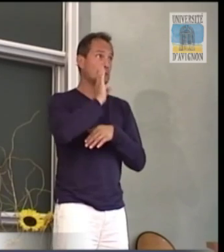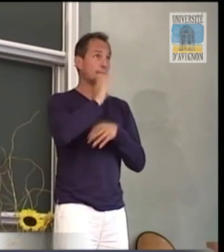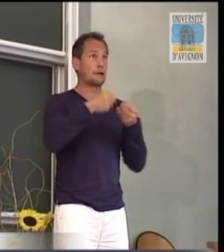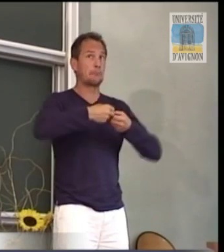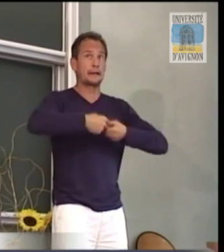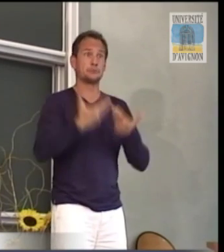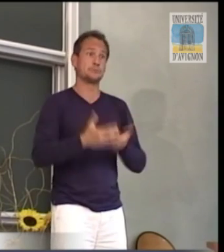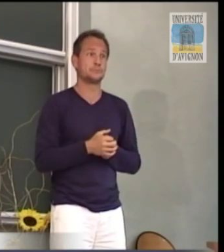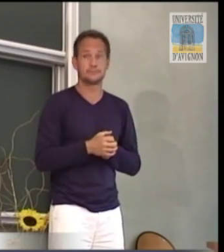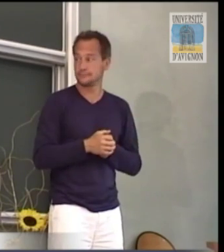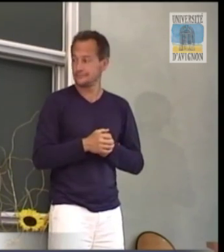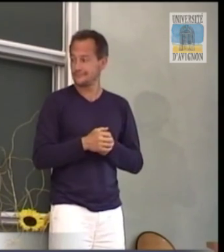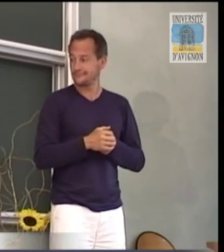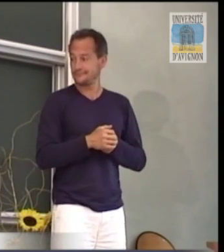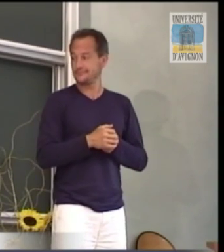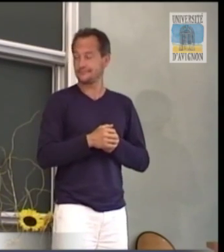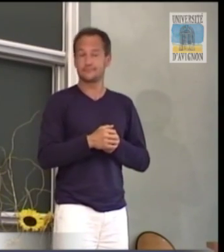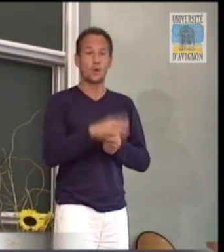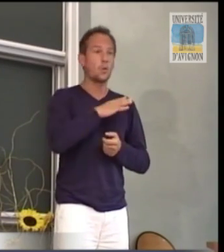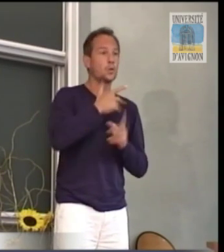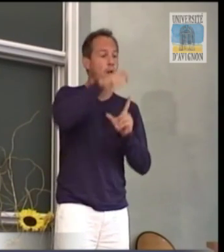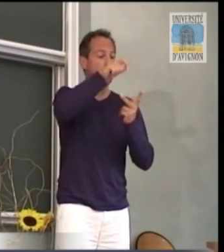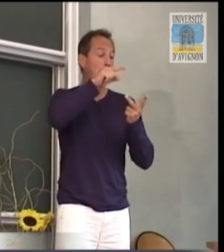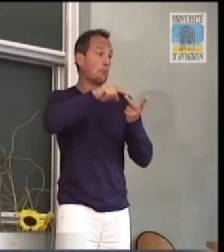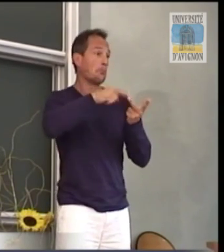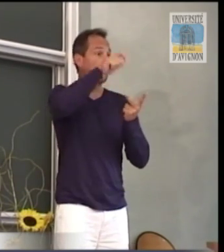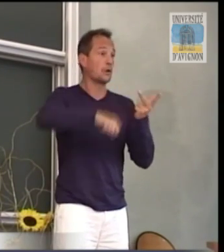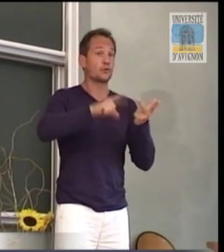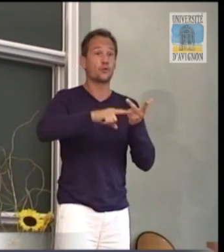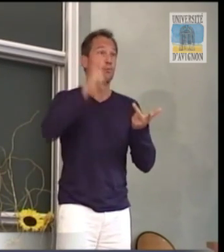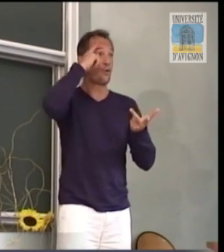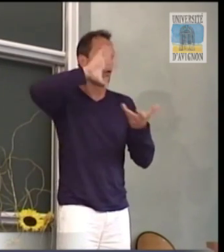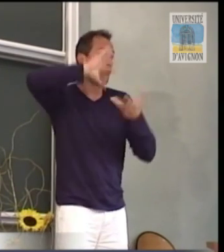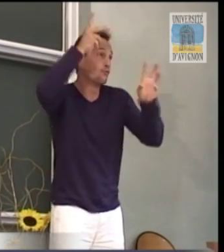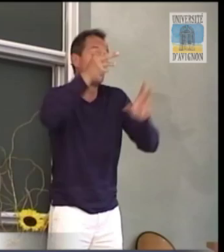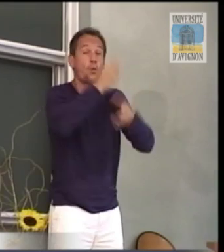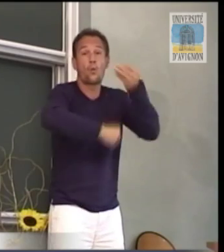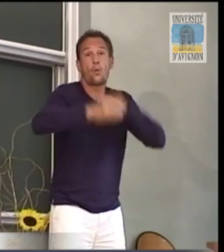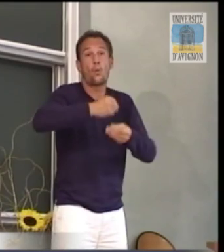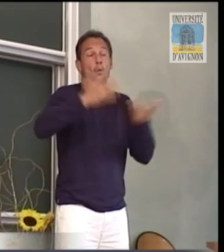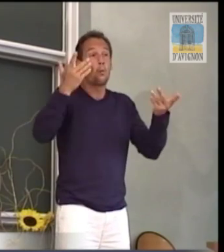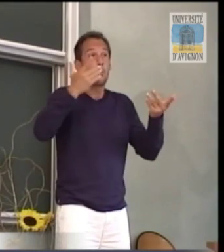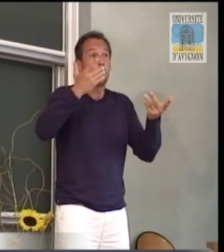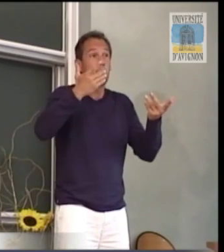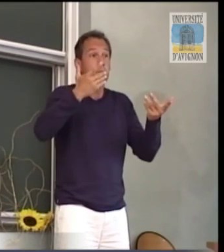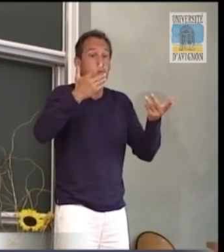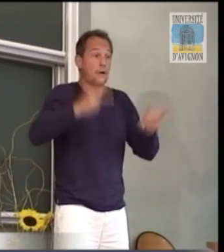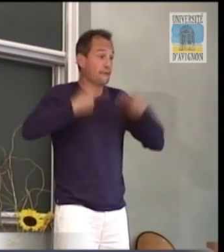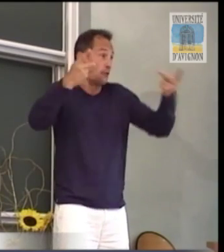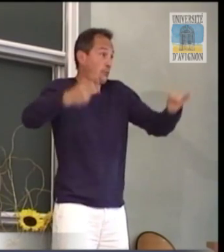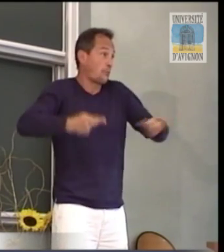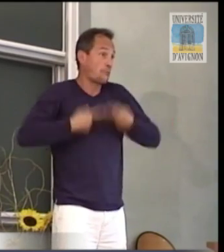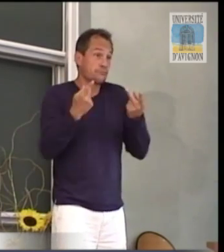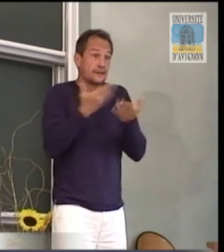n'est-ce pas, qui sont peut-être ou des fous, ou des inconscients, ou des aventuriers, ou des êtres tout simplement vivants, et